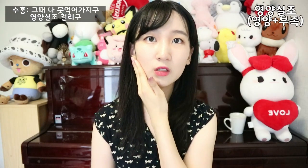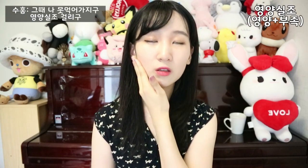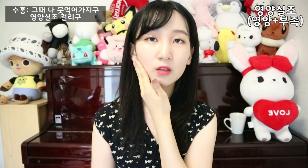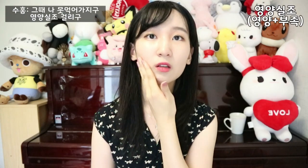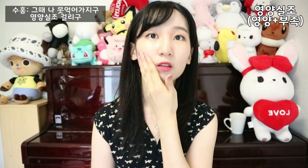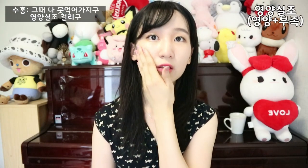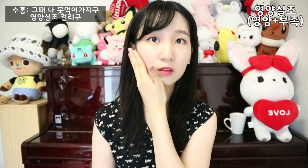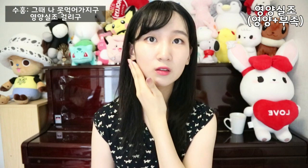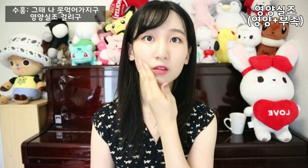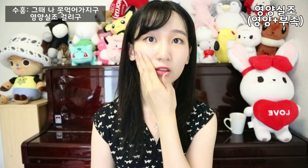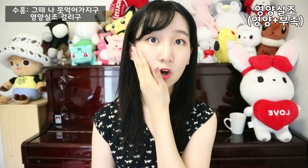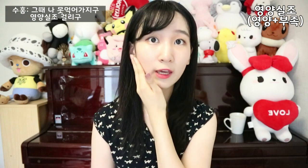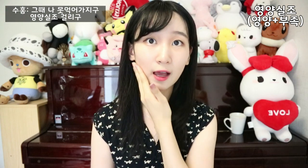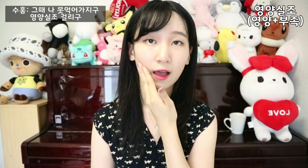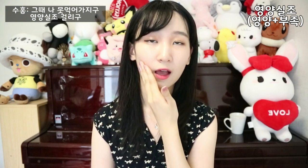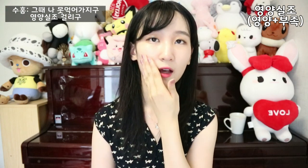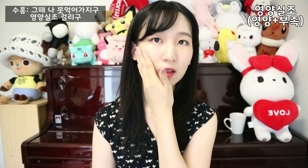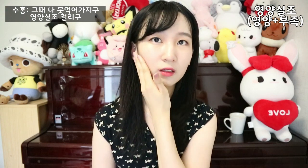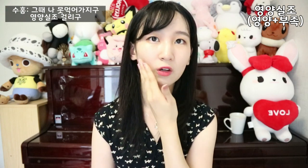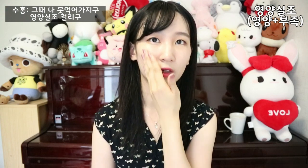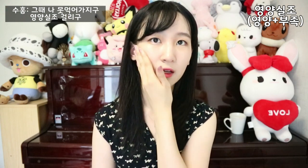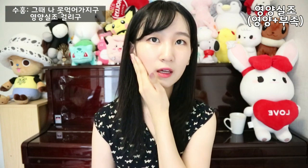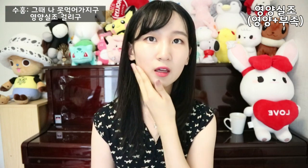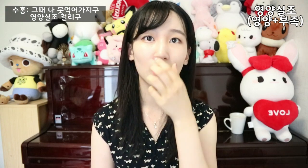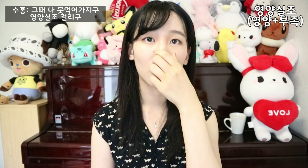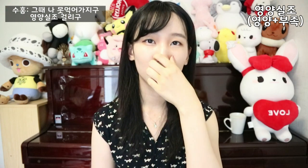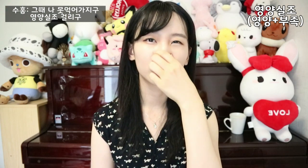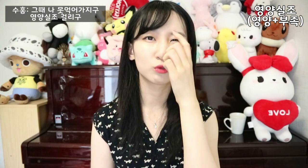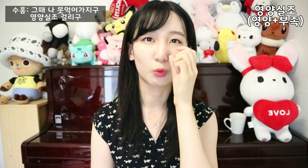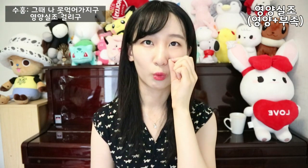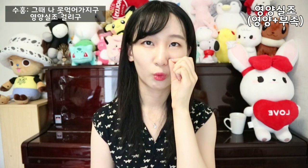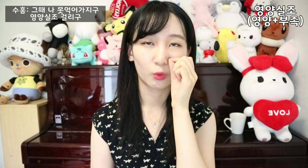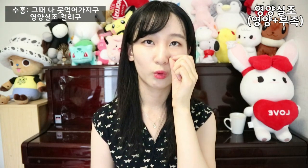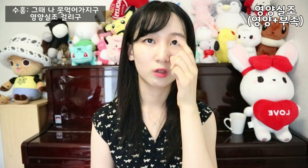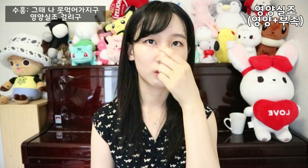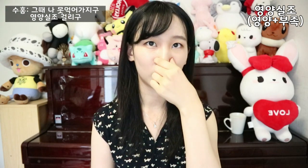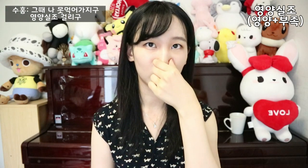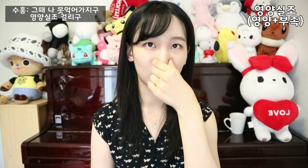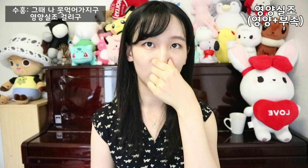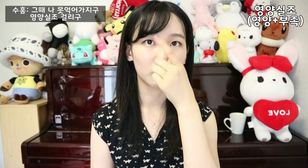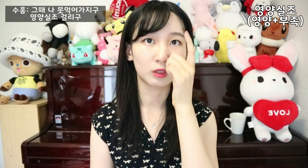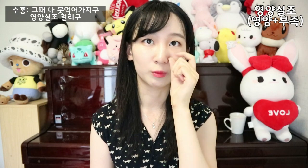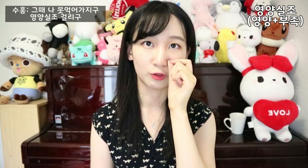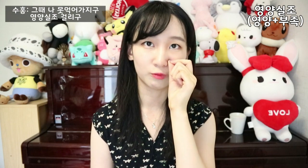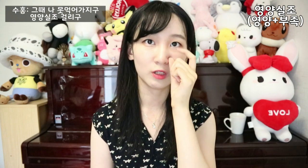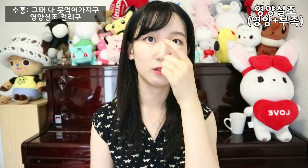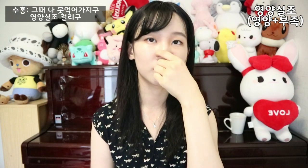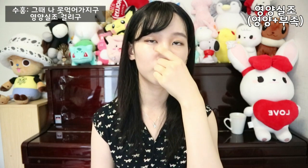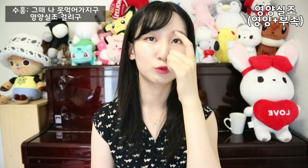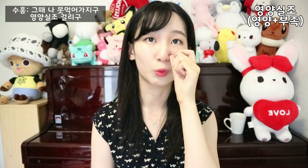쓰다듬으면 영양. 영양의 부족. 여기다가 이렇게 넘겨주면 부족.